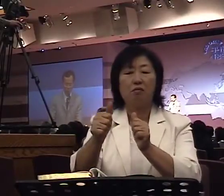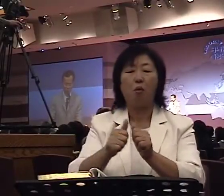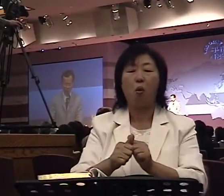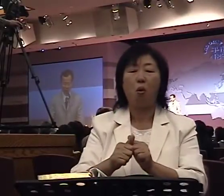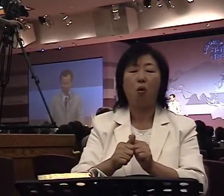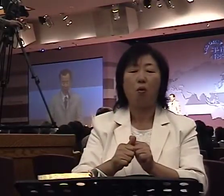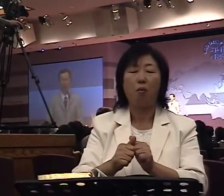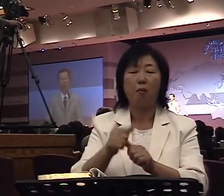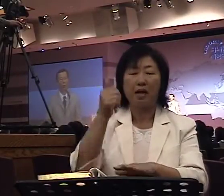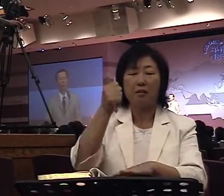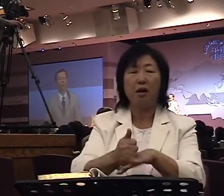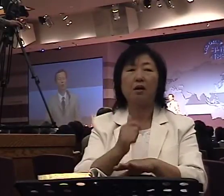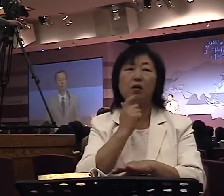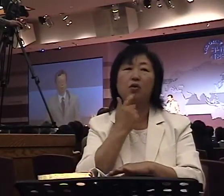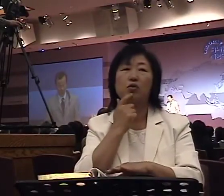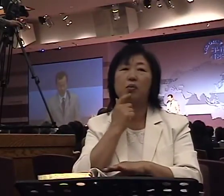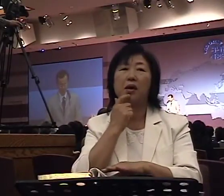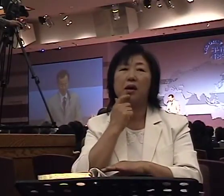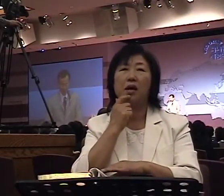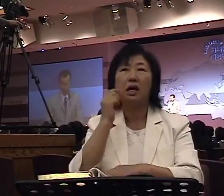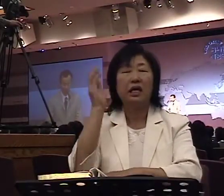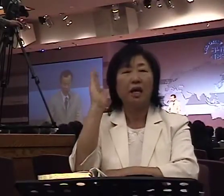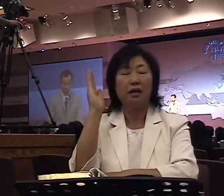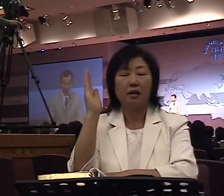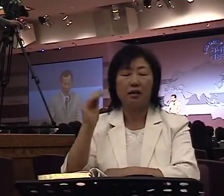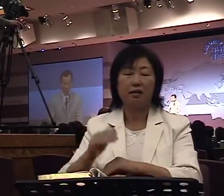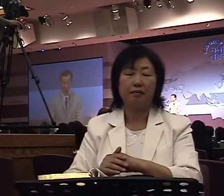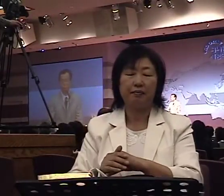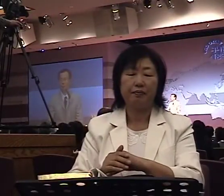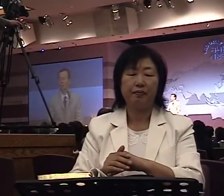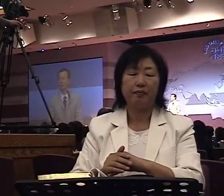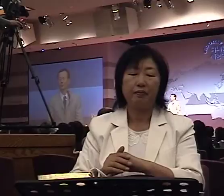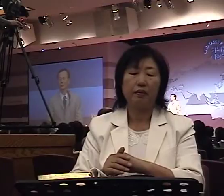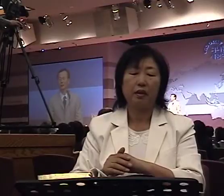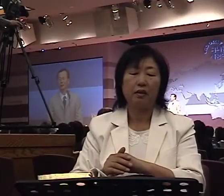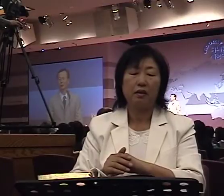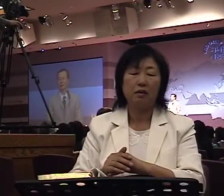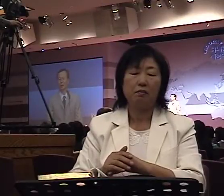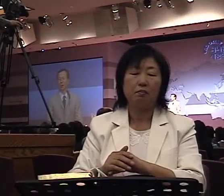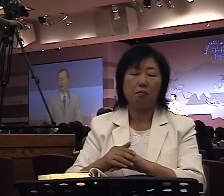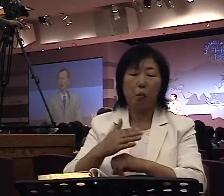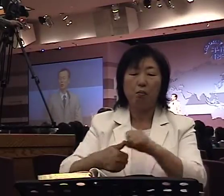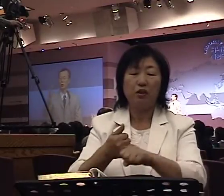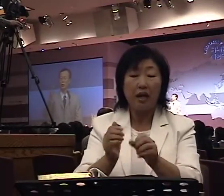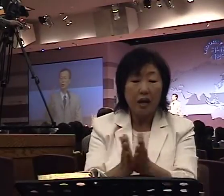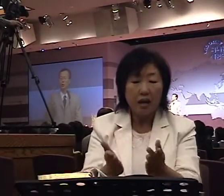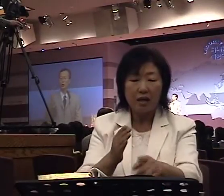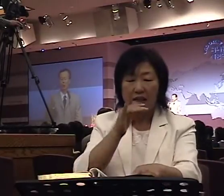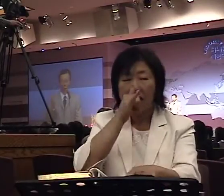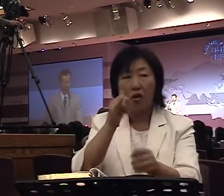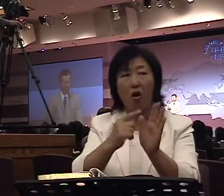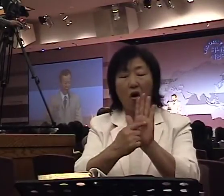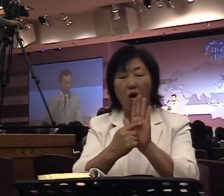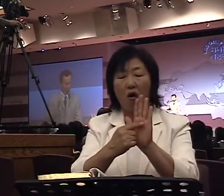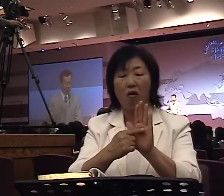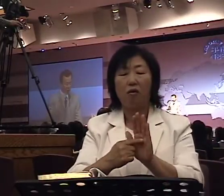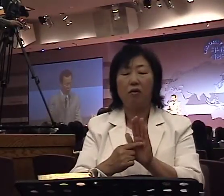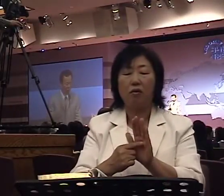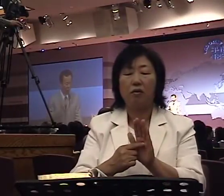요셉의 스토리가 오늘 본문에서 이제 등장하고 있습니다. 자, 근데 이 요셉의